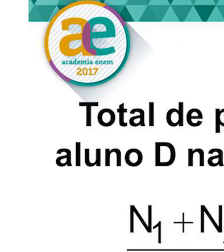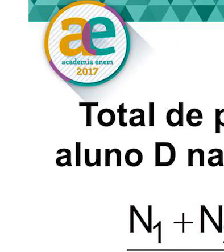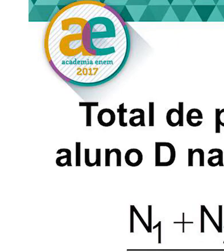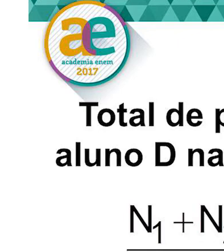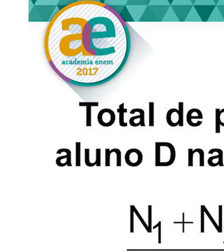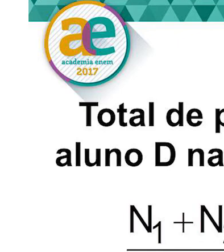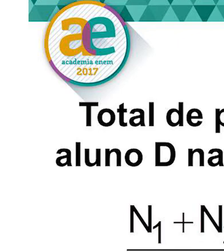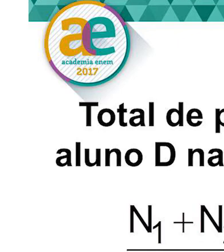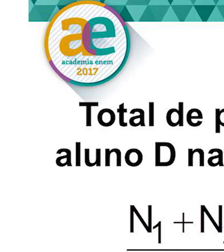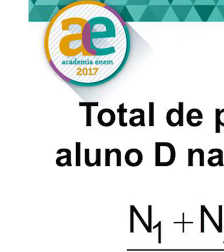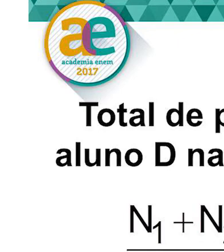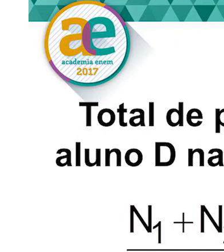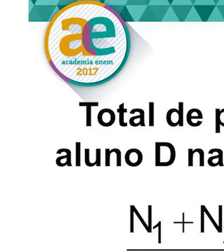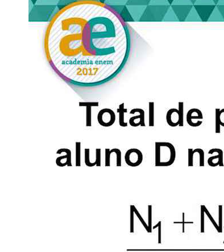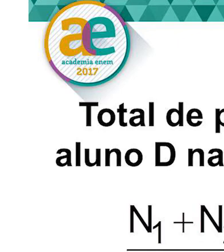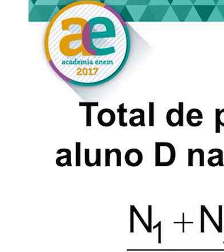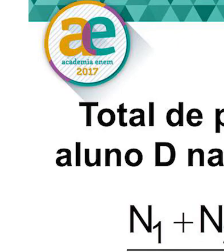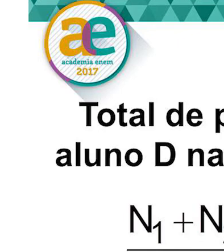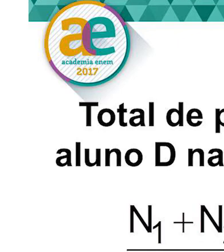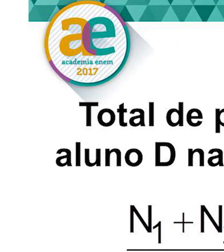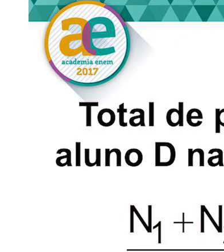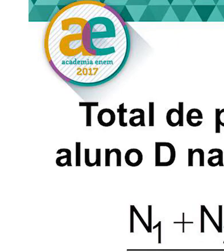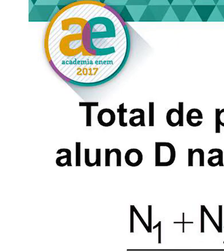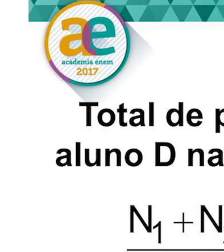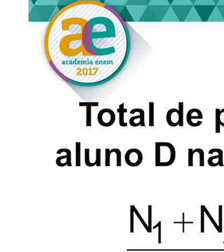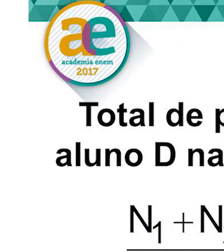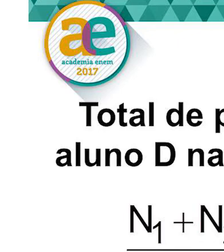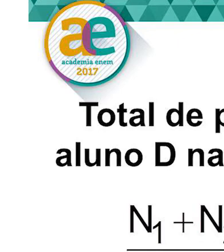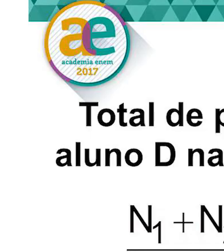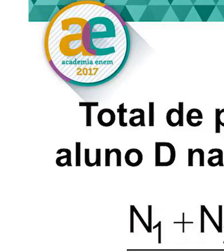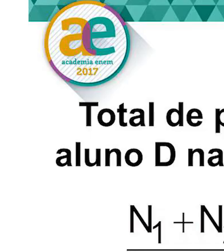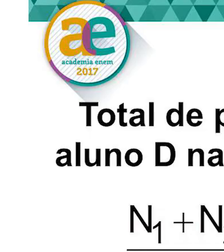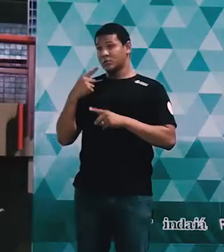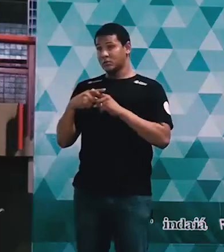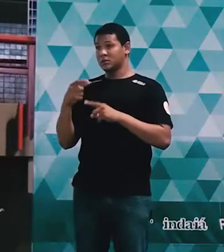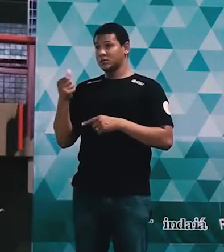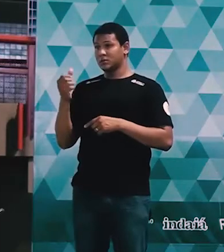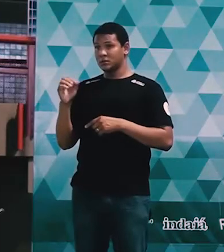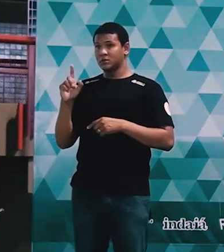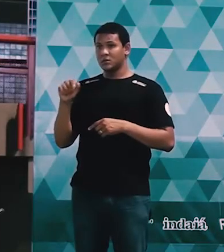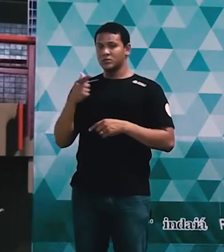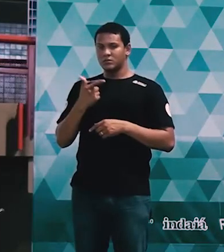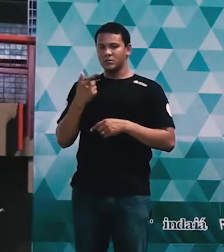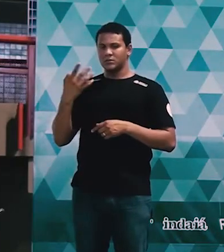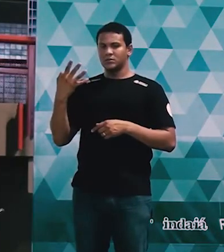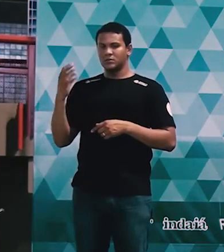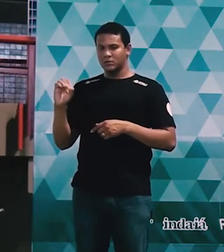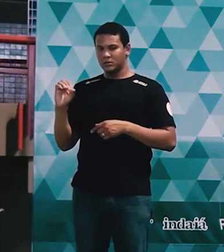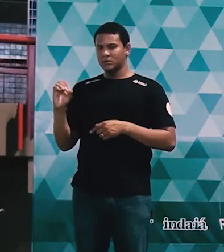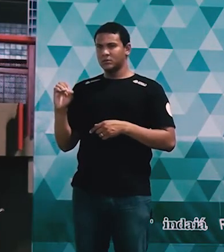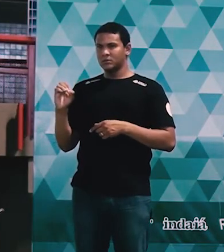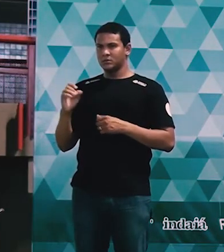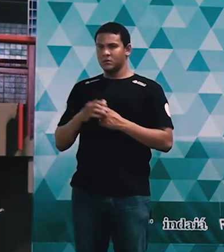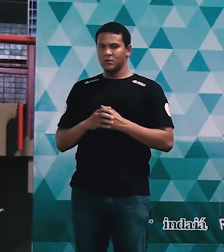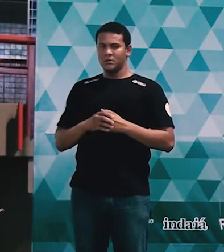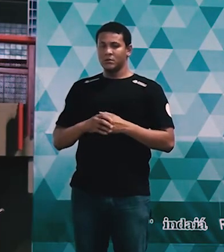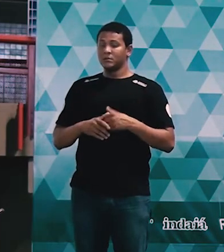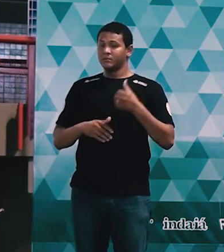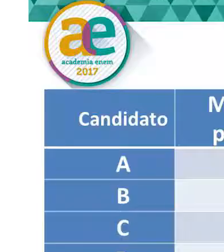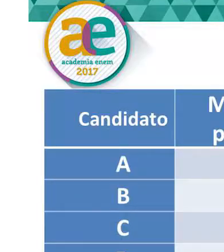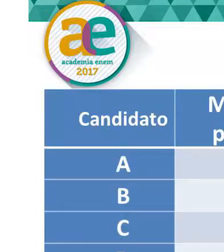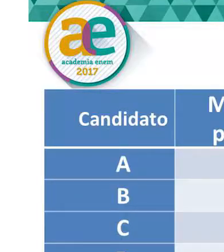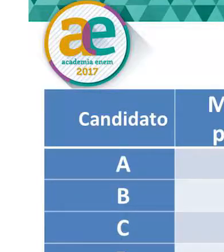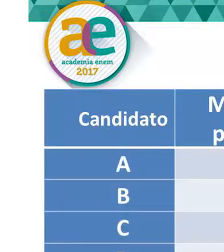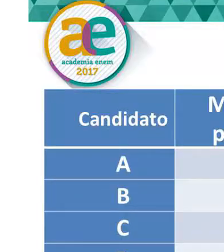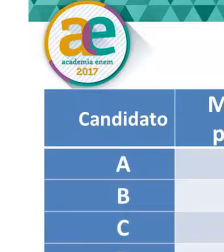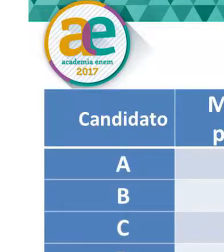dar 60, mas 4 vezes 60 dá quanto? 240, né? Então do lado desse 60 do